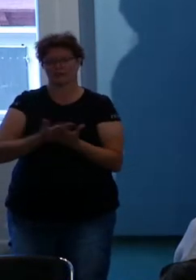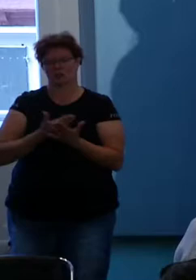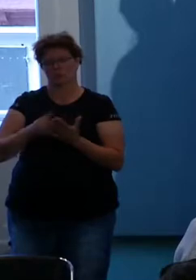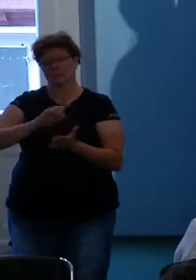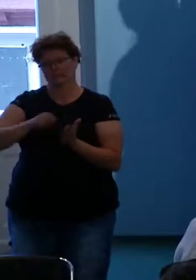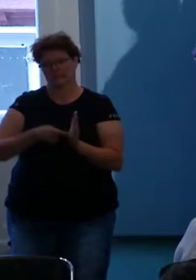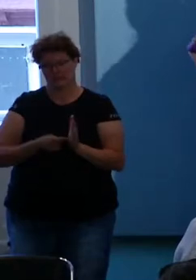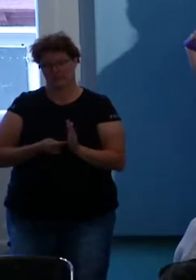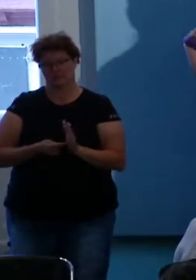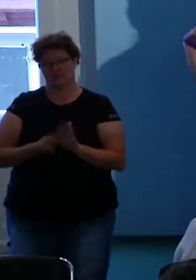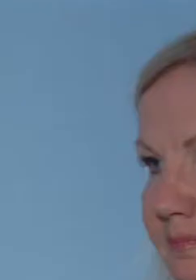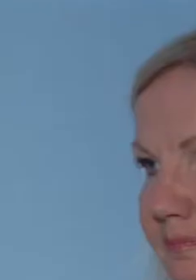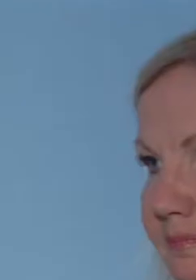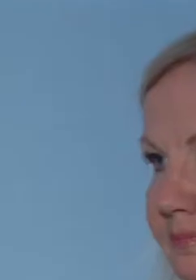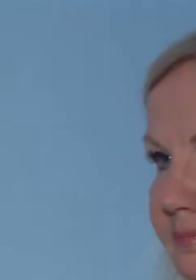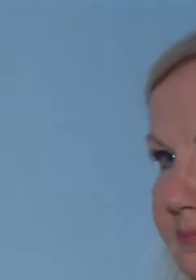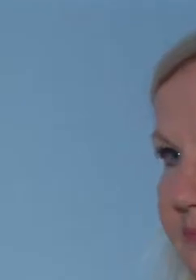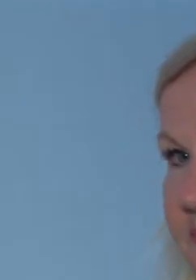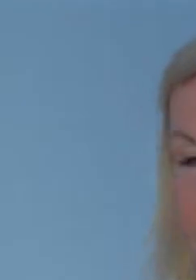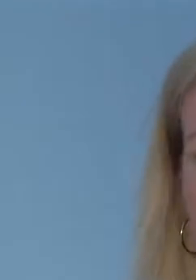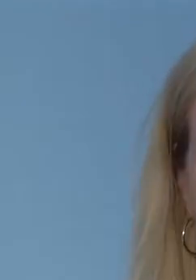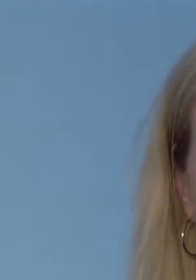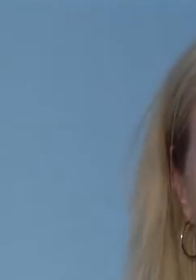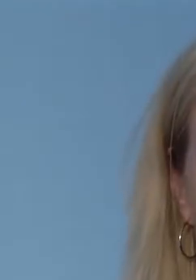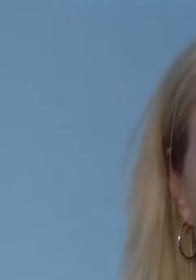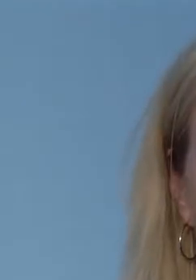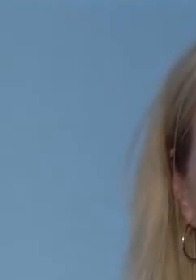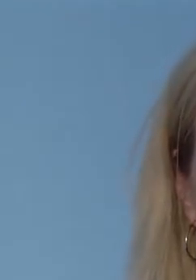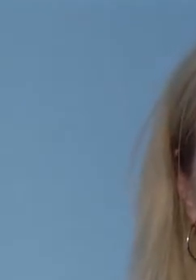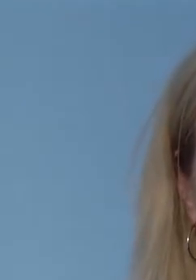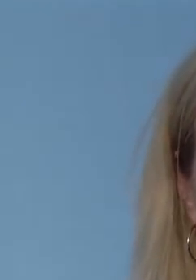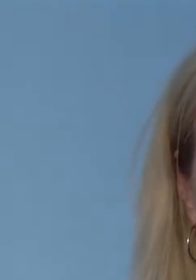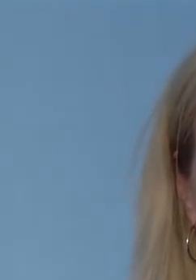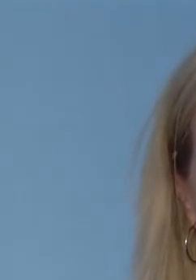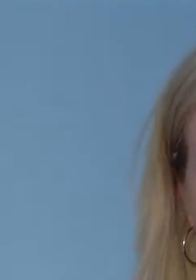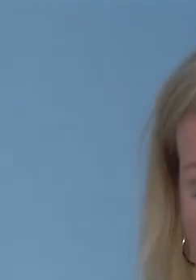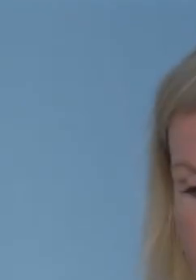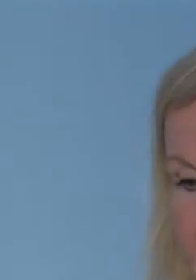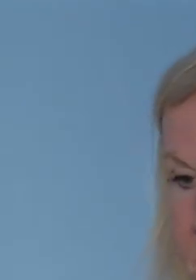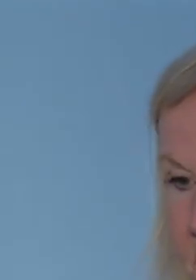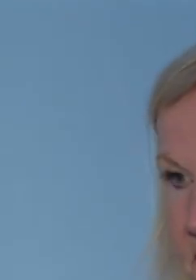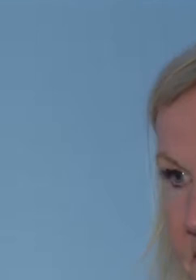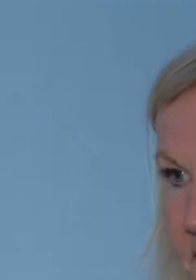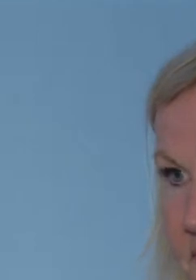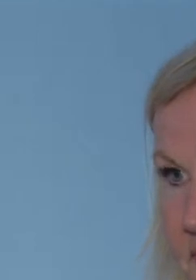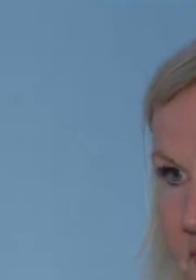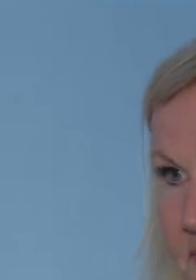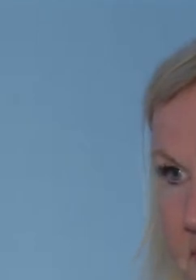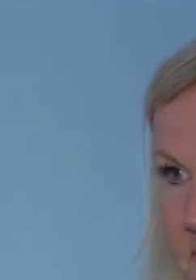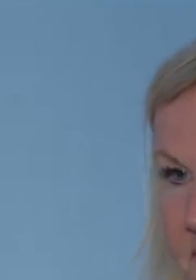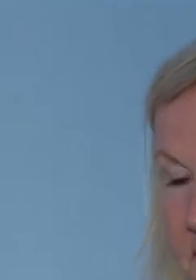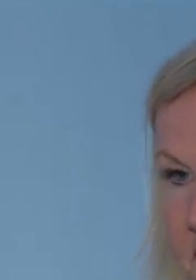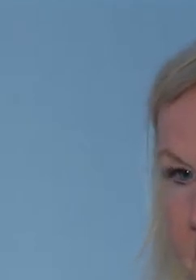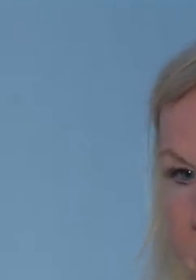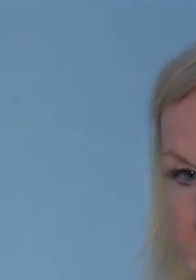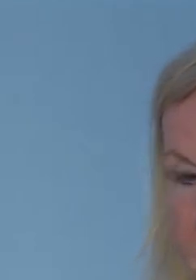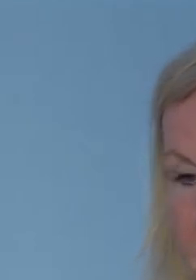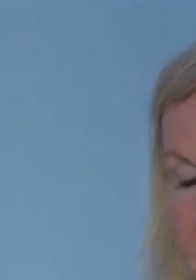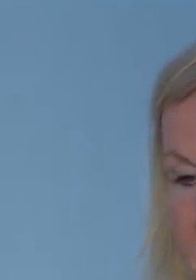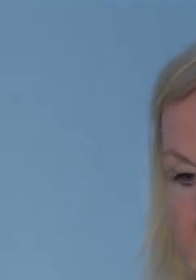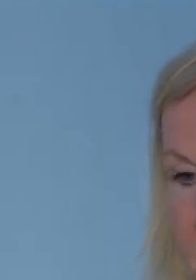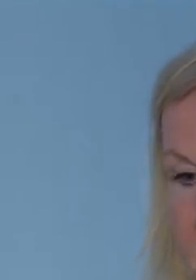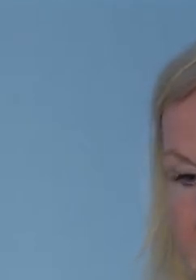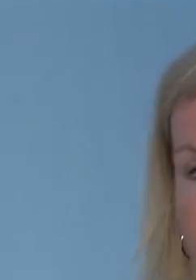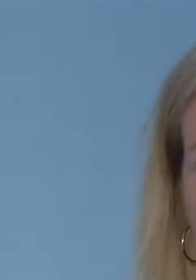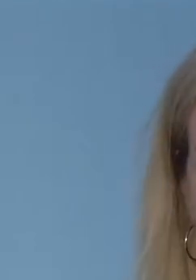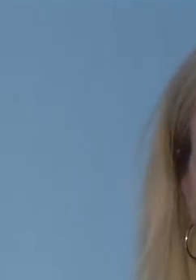centra som blir ansvariga för upptag och implementation av de här nya terapierna. Och det gäller liksom inte bara